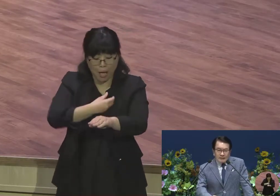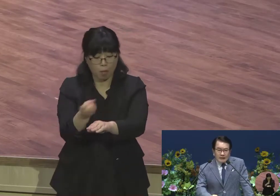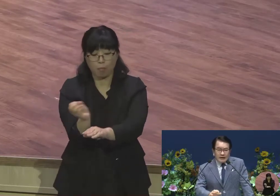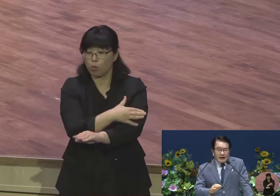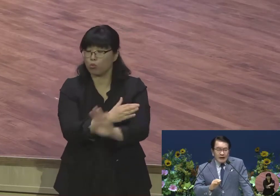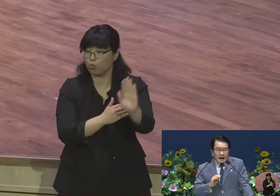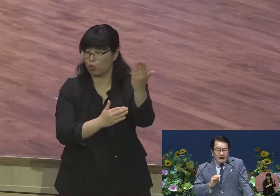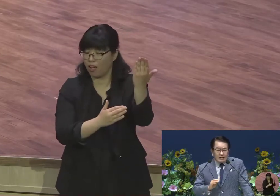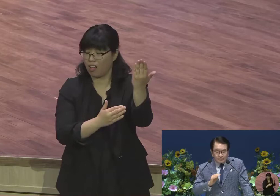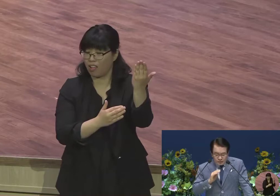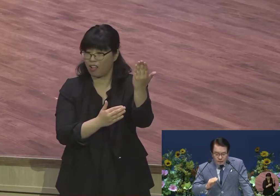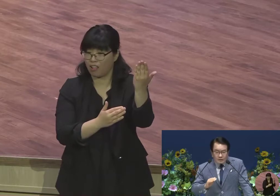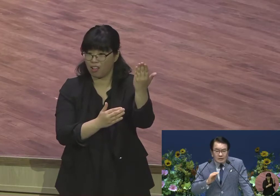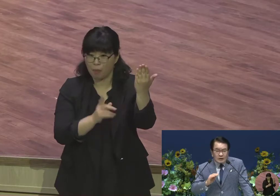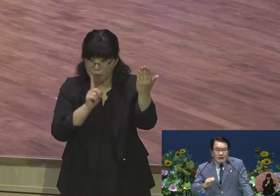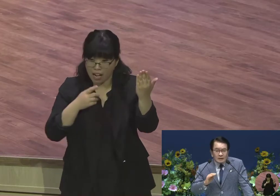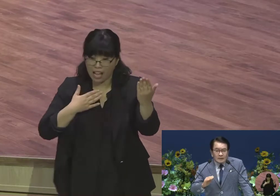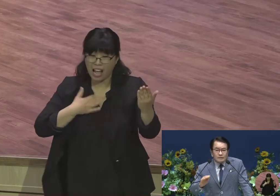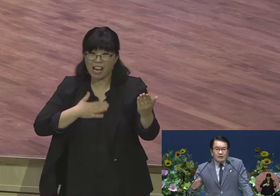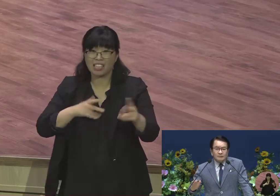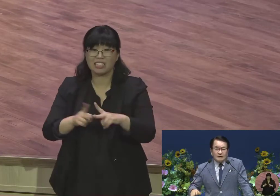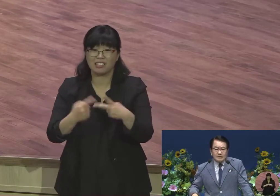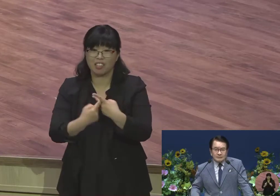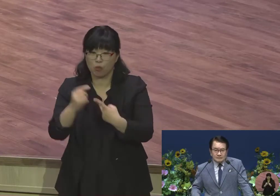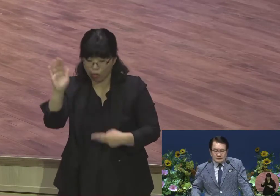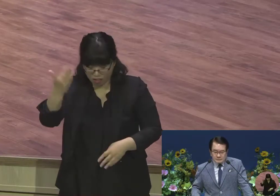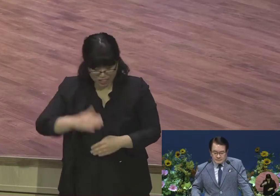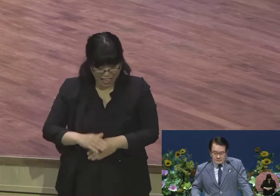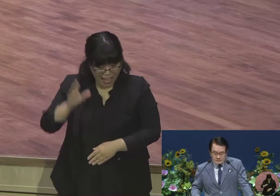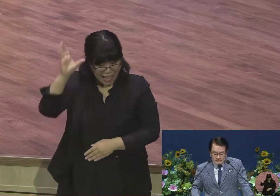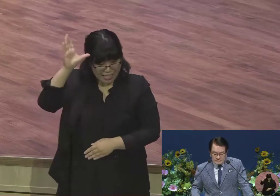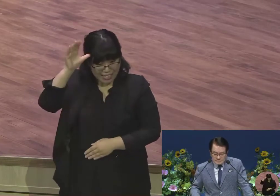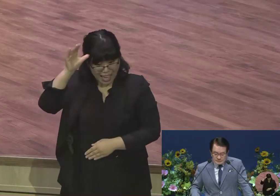개가 아닌 부분은 깎아버리면 됩니다